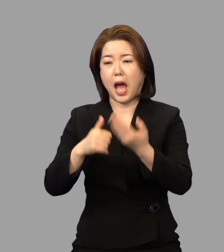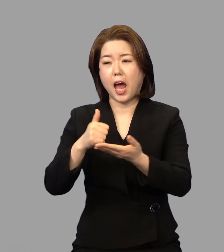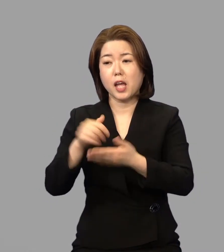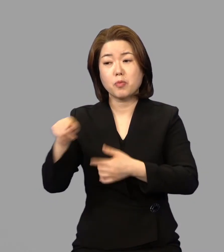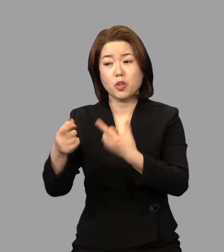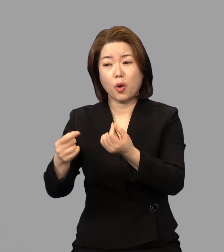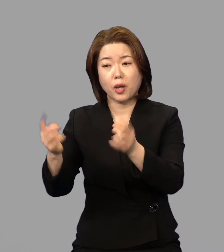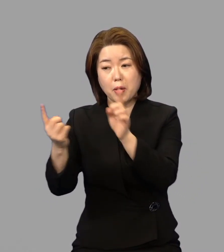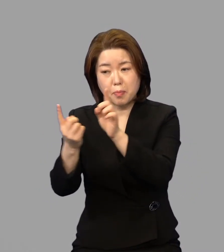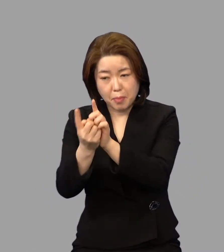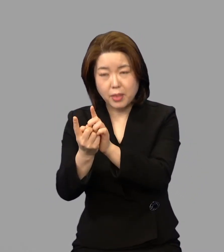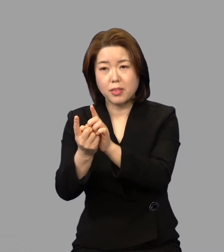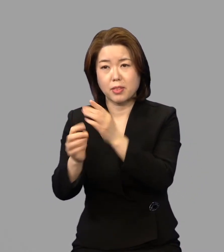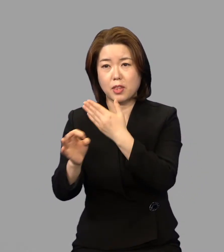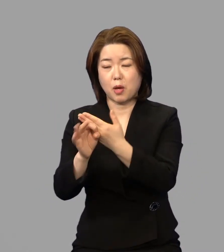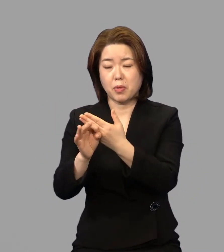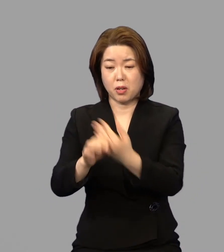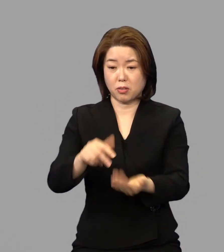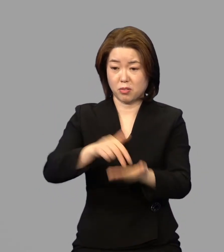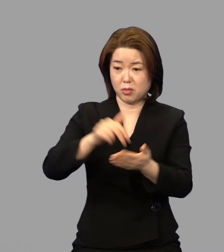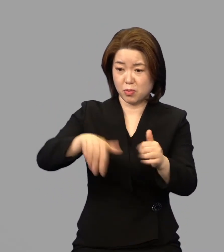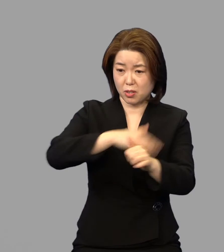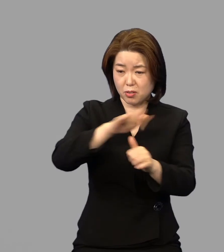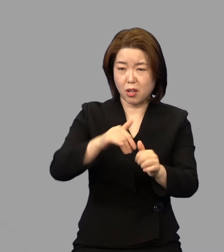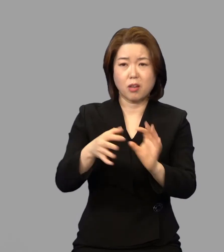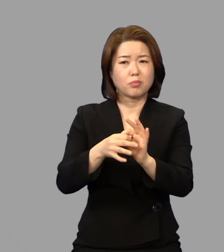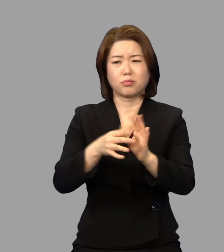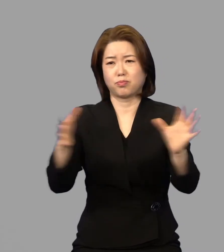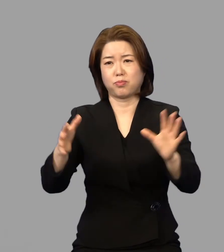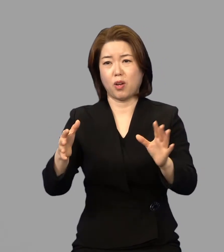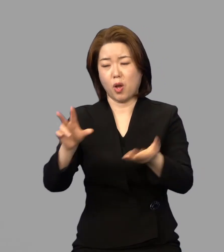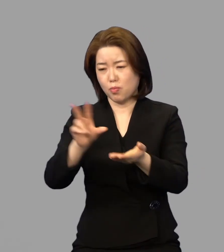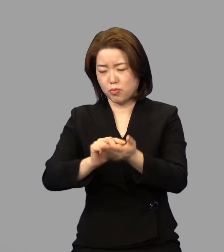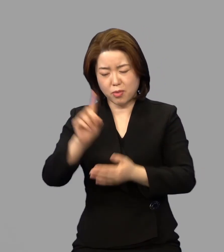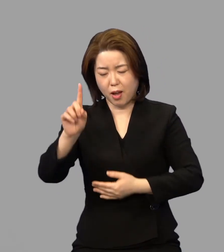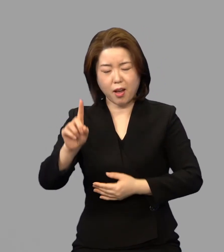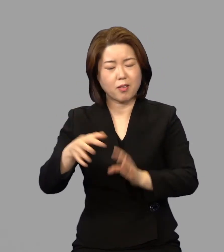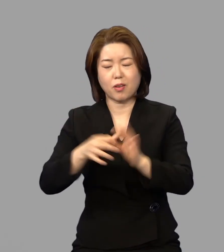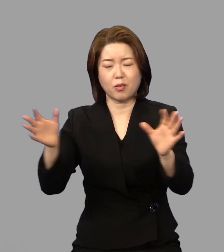만나면 처지와 형편이 어떠하든지 문제될 게 아무것도 없잖아요.